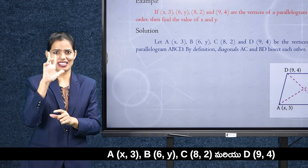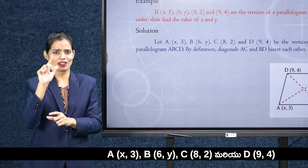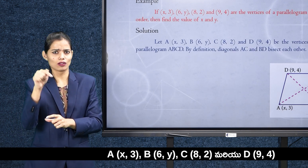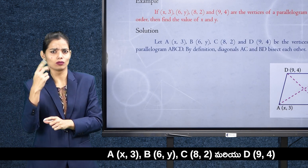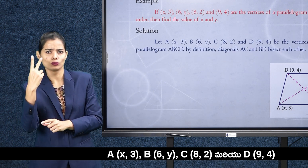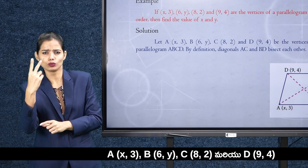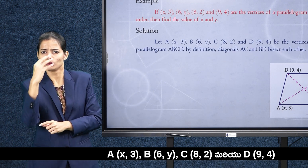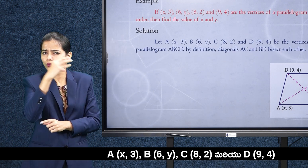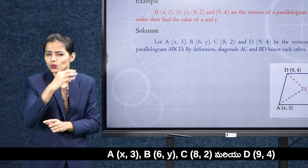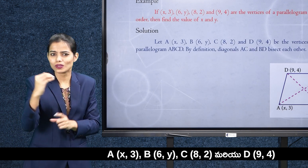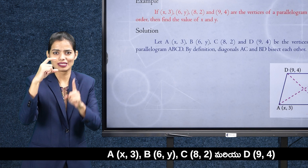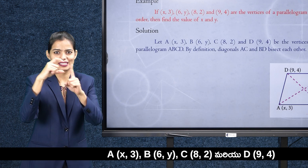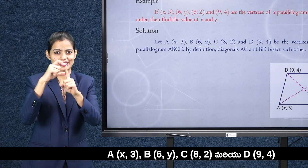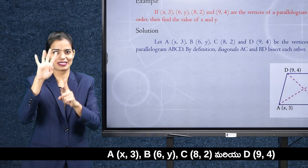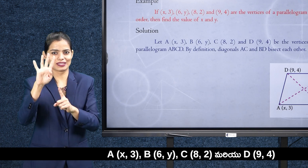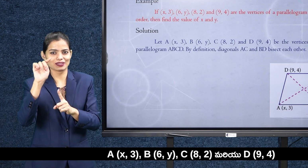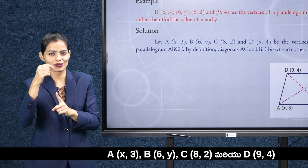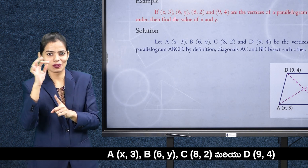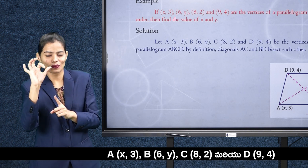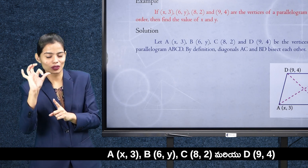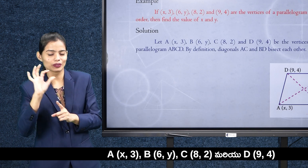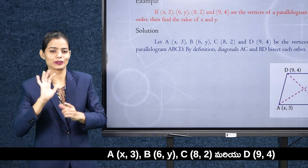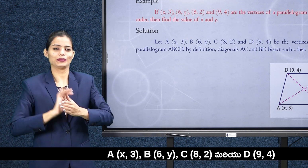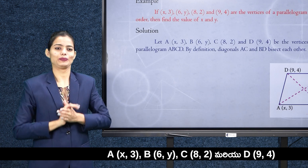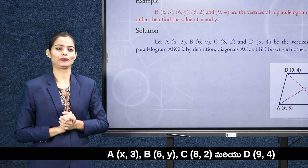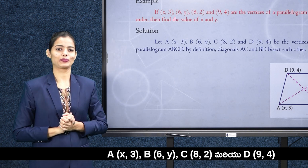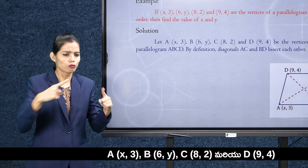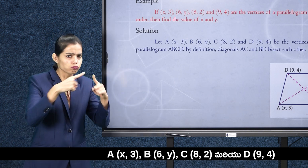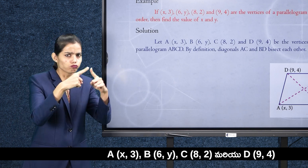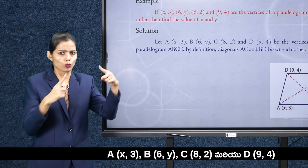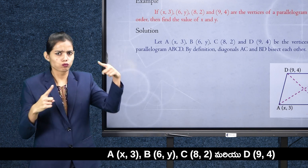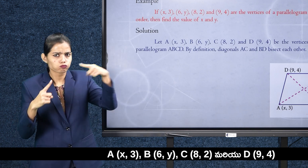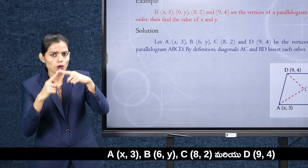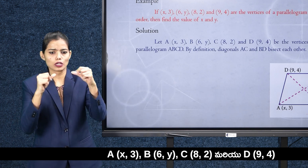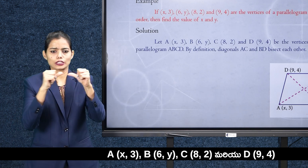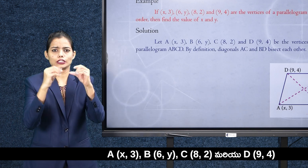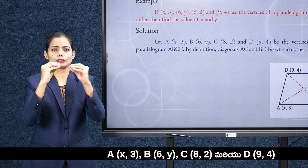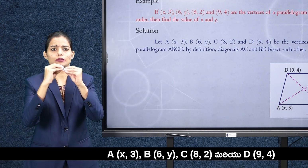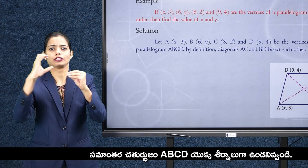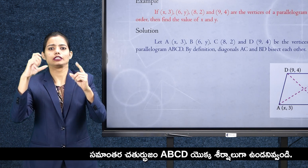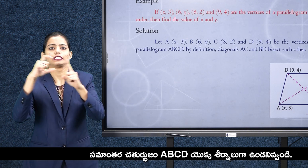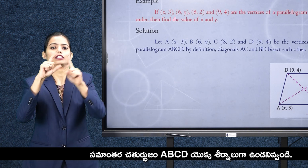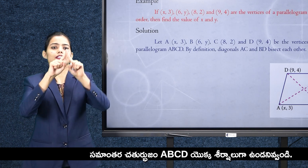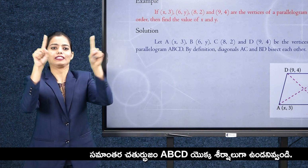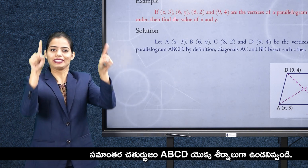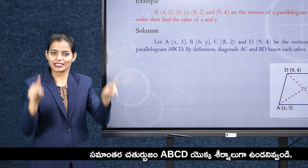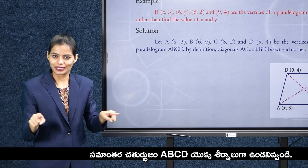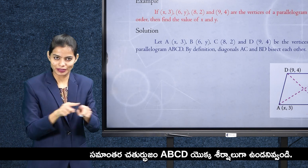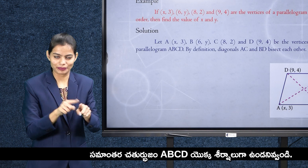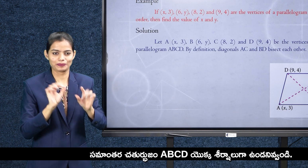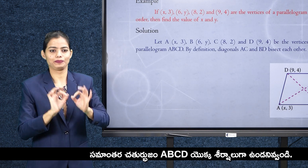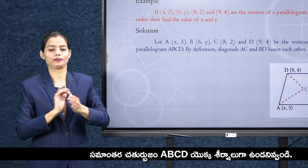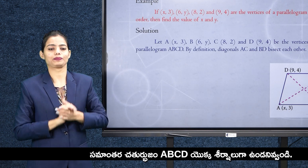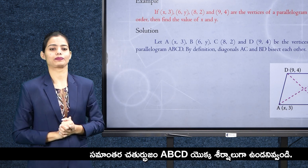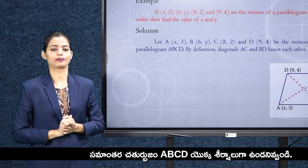c 8, 2 మరియు d 9, 4 సమాంతర చతుర్భుజం ABCD